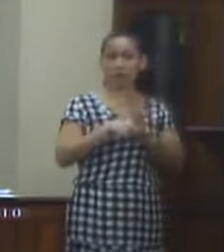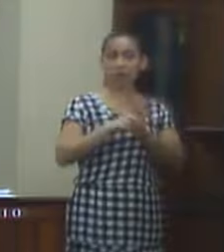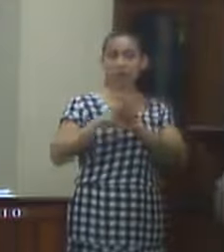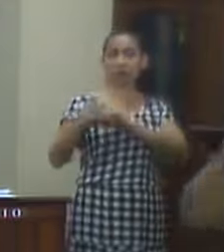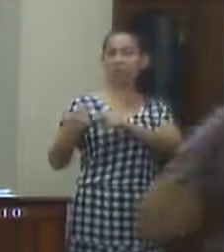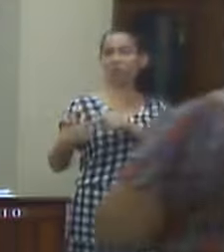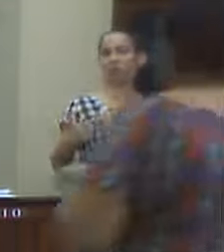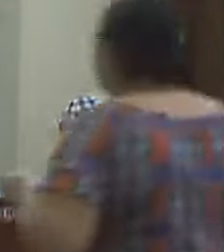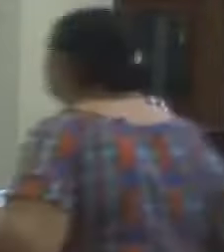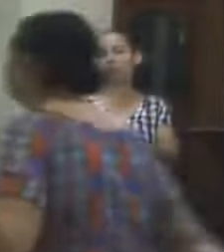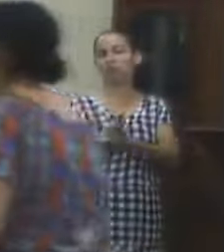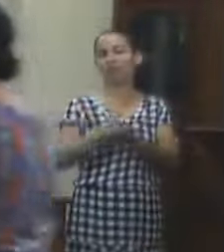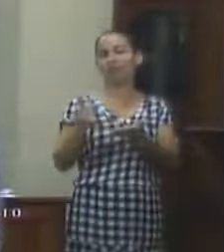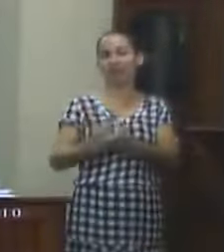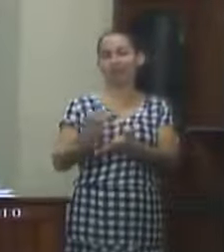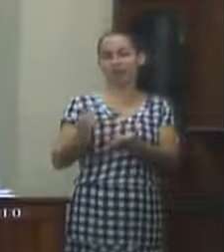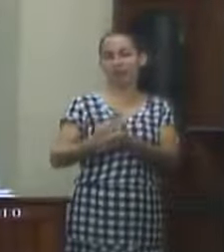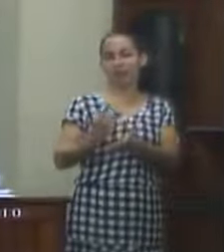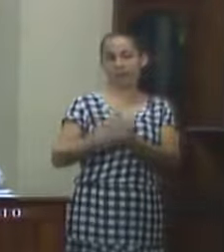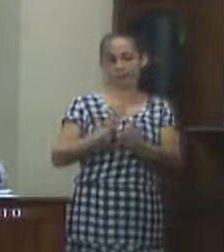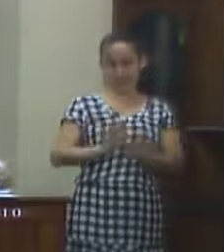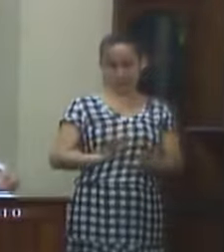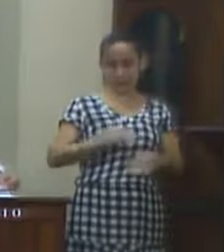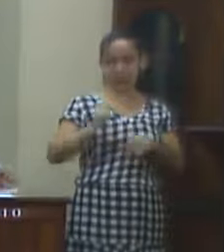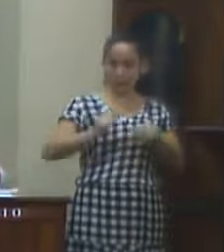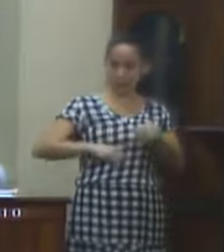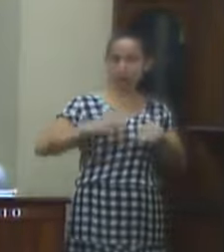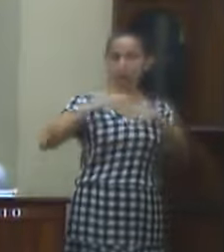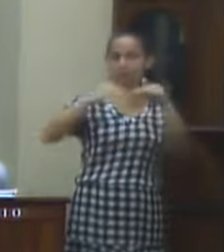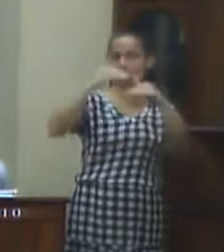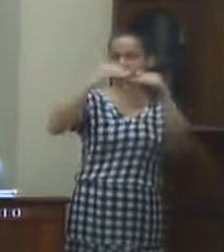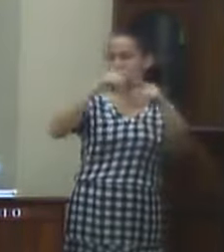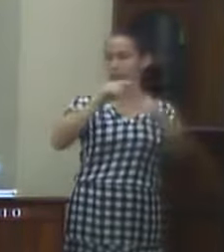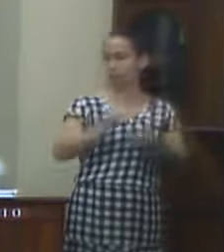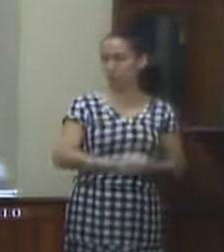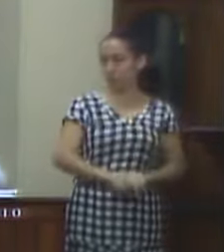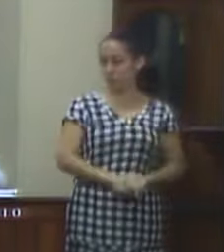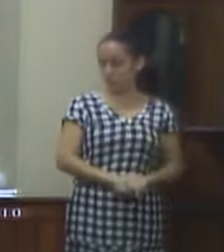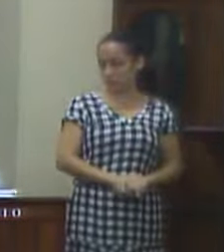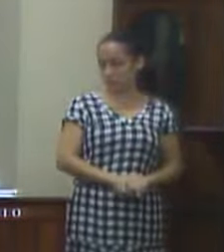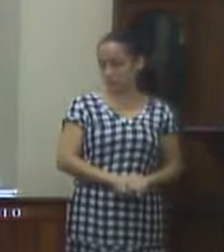não havendo obstáculos à regular tramitação.